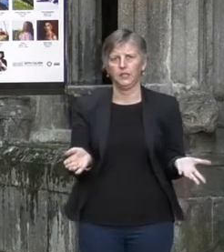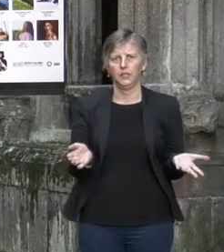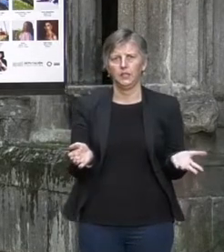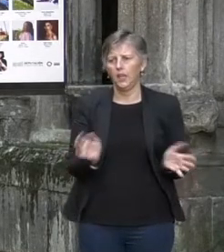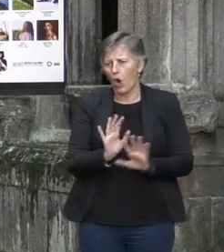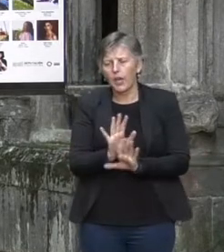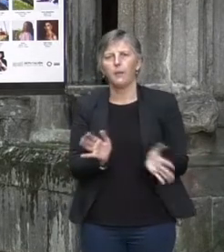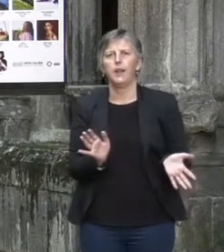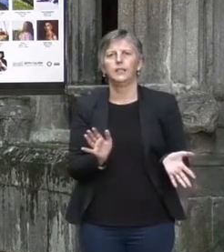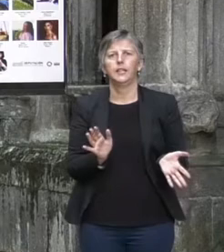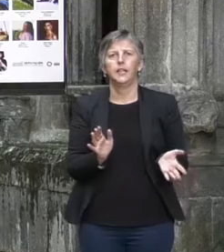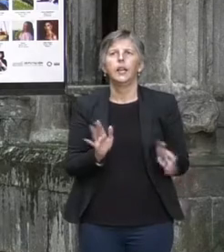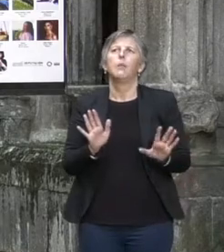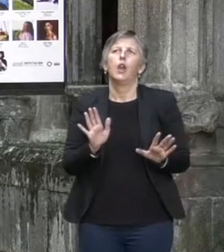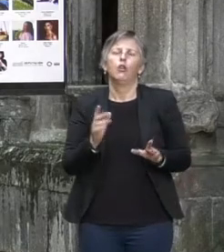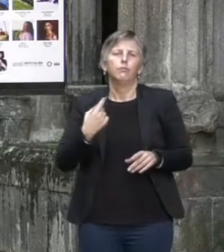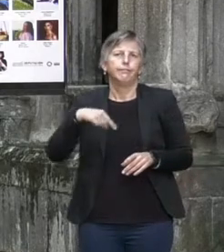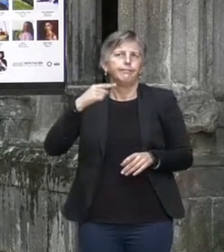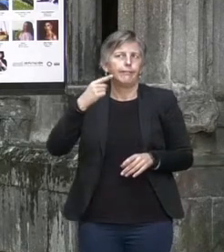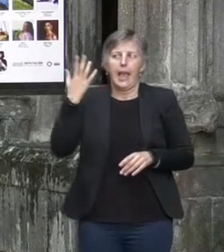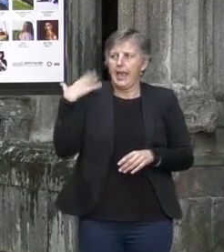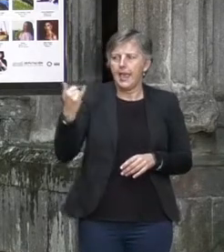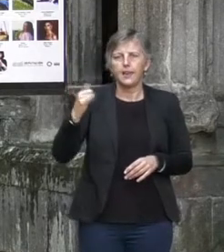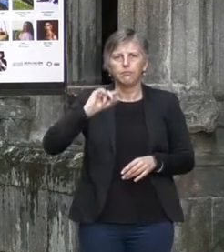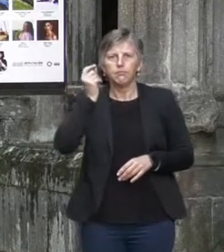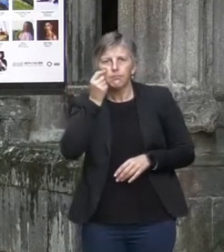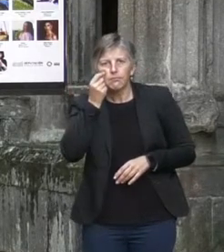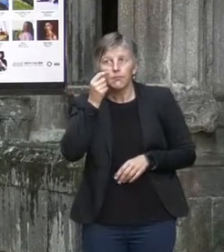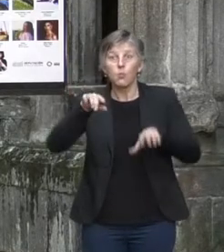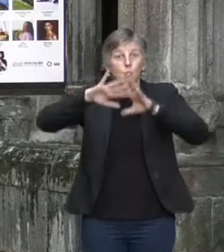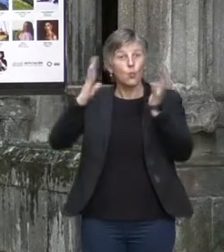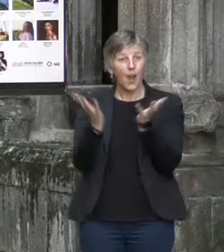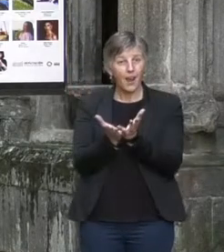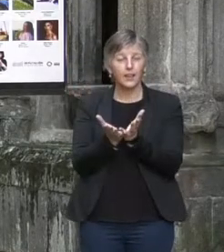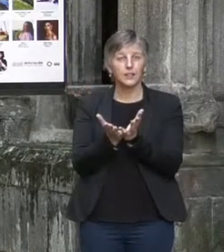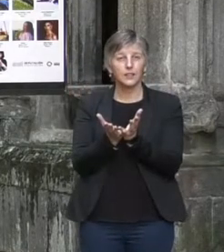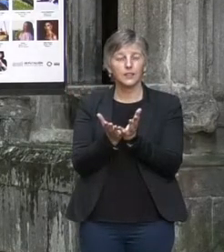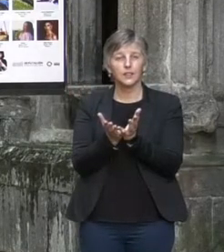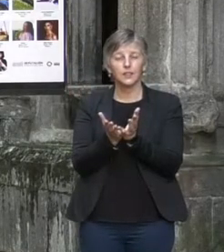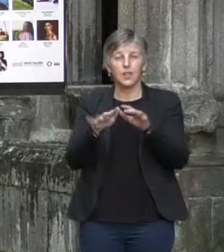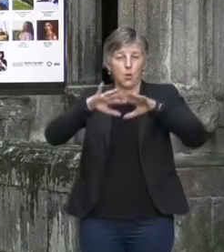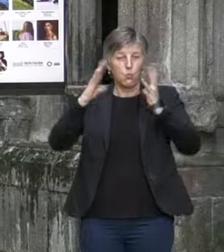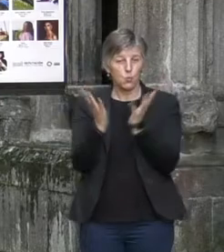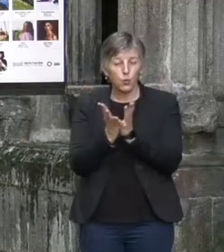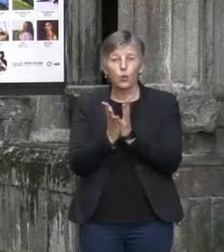pero coñecíamos onte que no mundo, no ano,